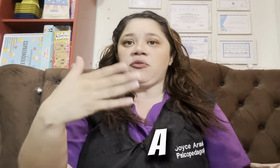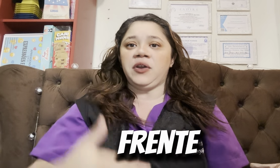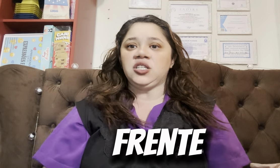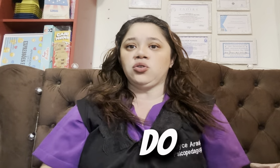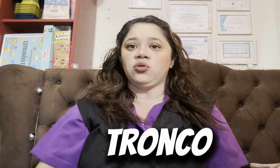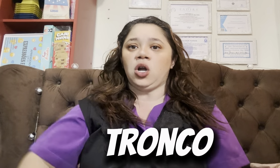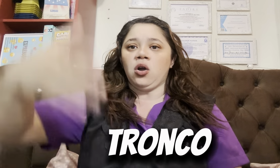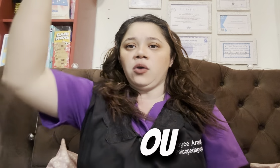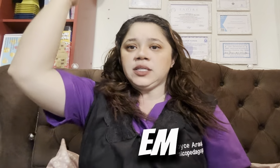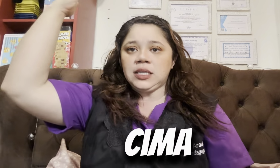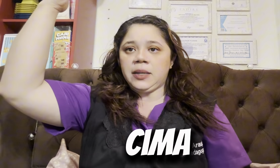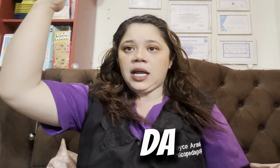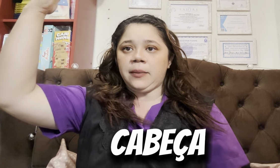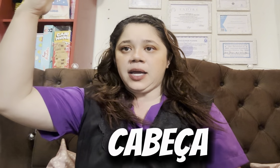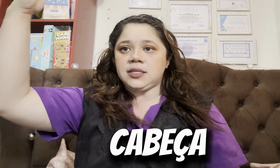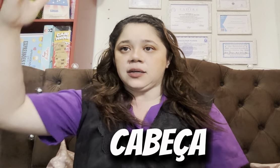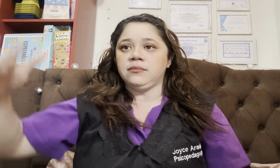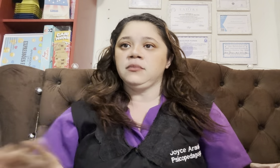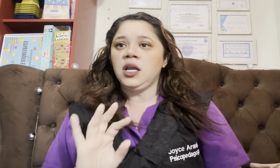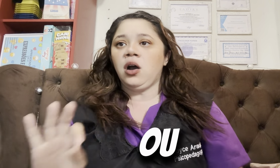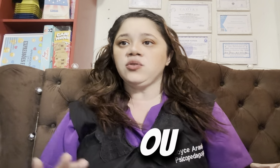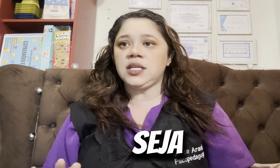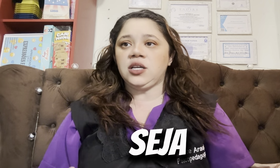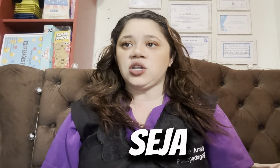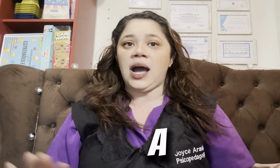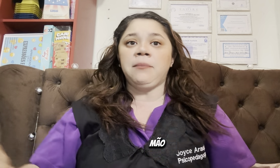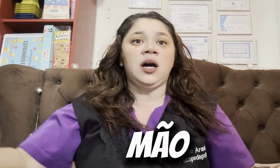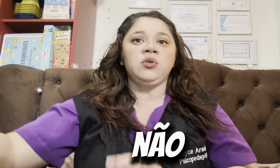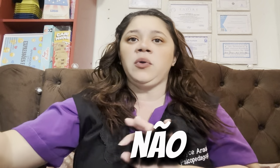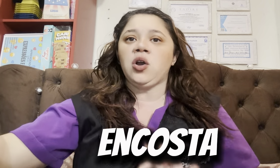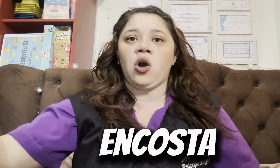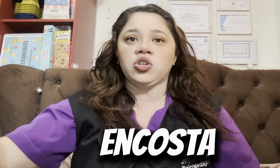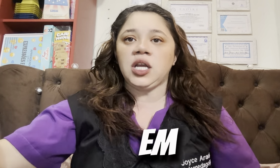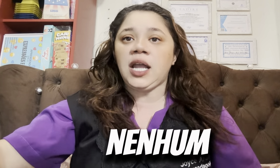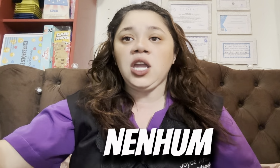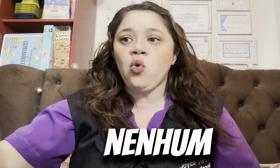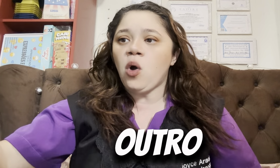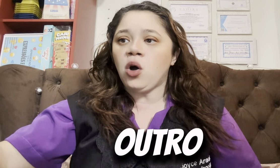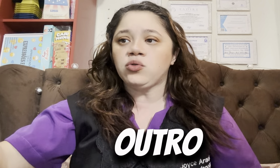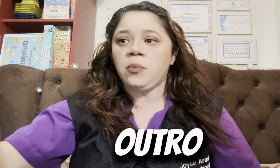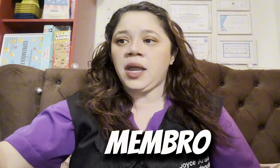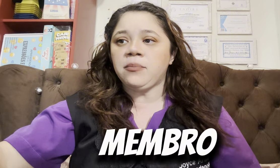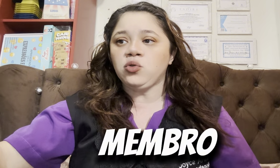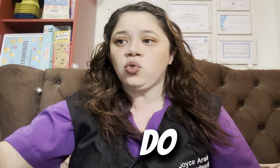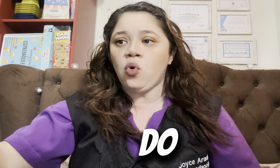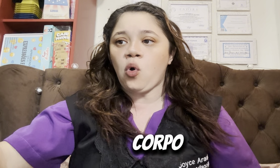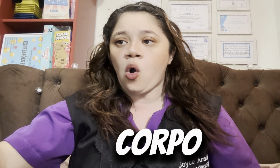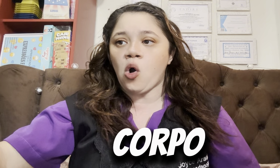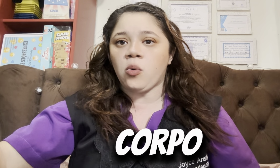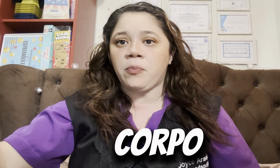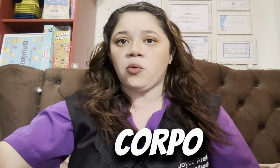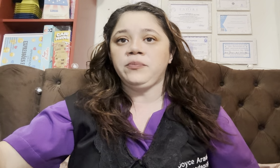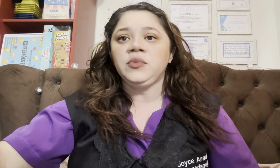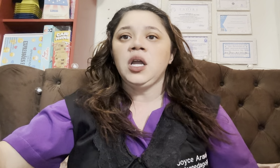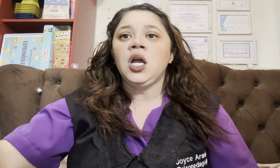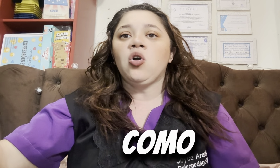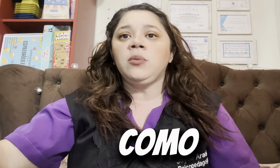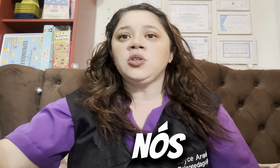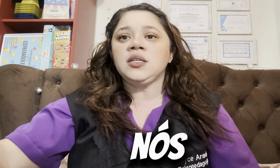frente do tronco ou em cima da cabeça. Ou seja, a mão não encosta em nenhum outro membro do corpo. Como nós